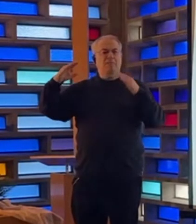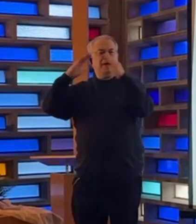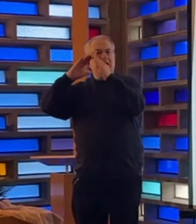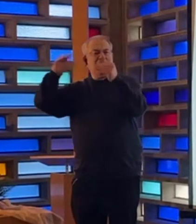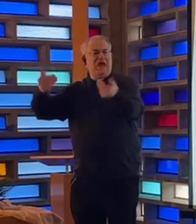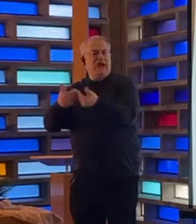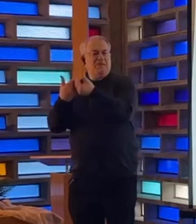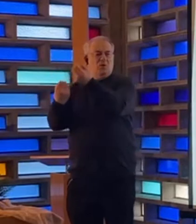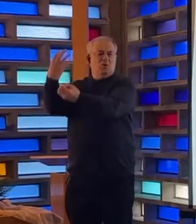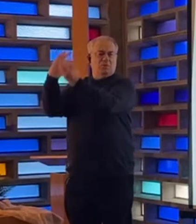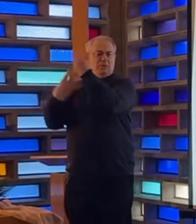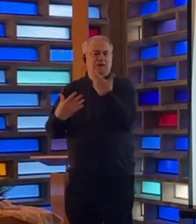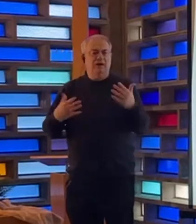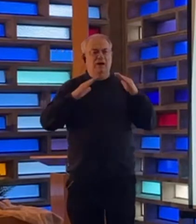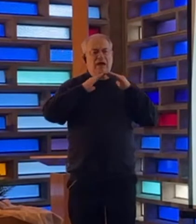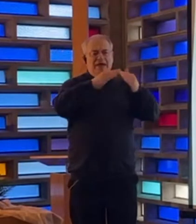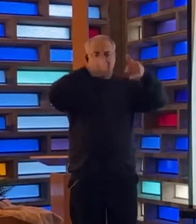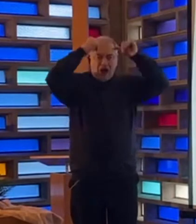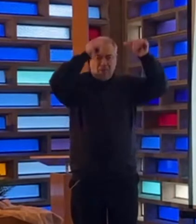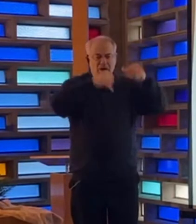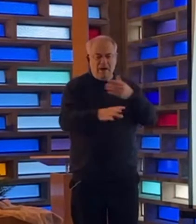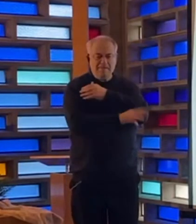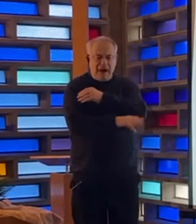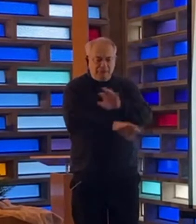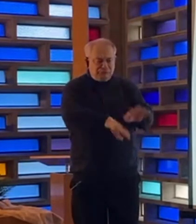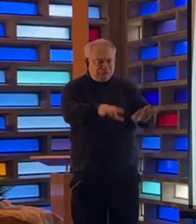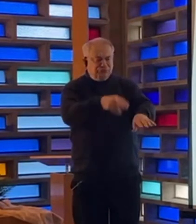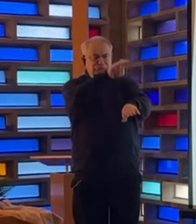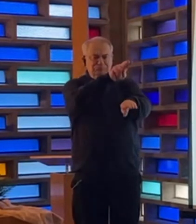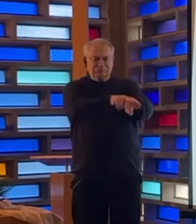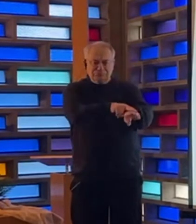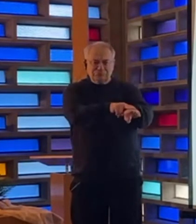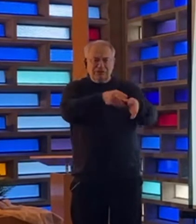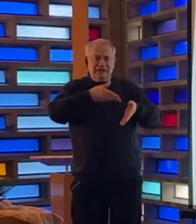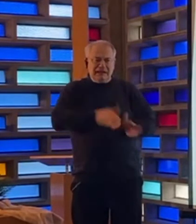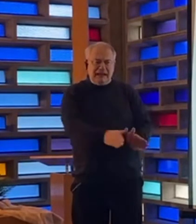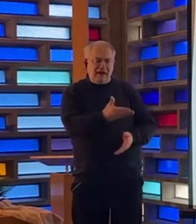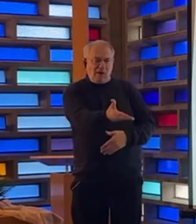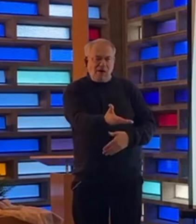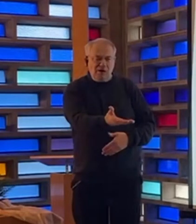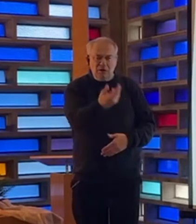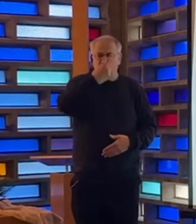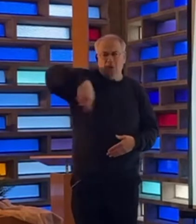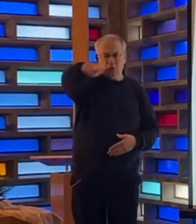sur la paille d'une étable. Oui, il vient naître pour nous